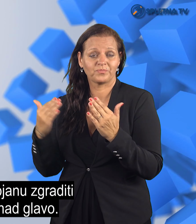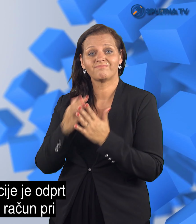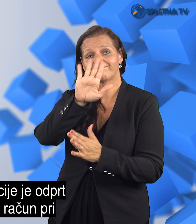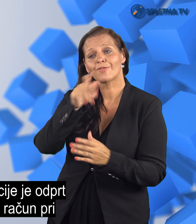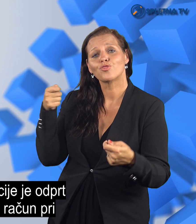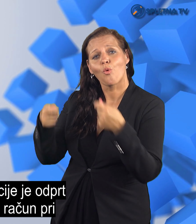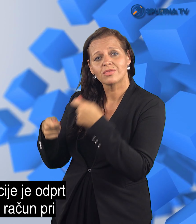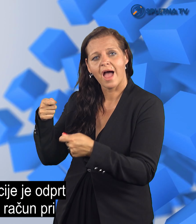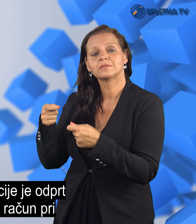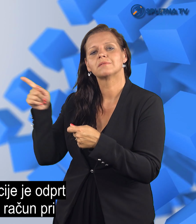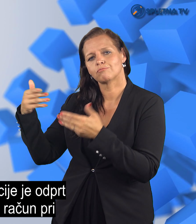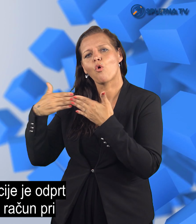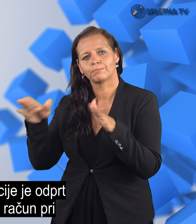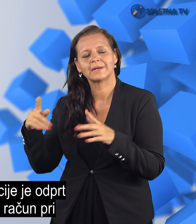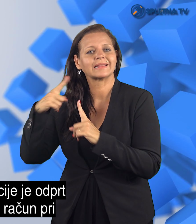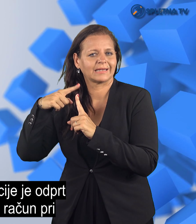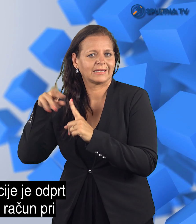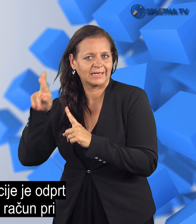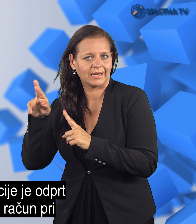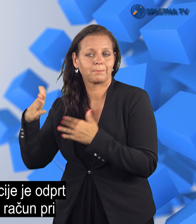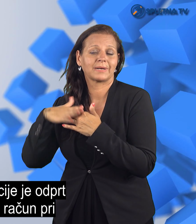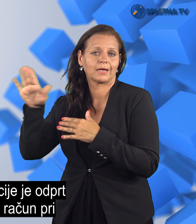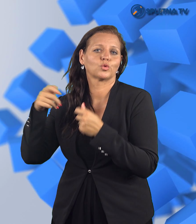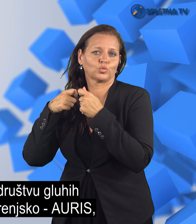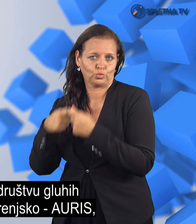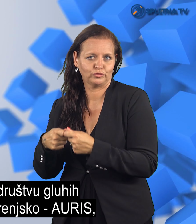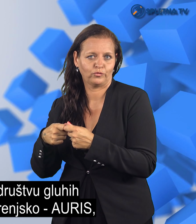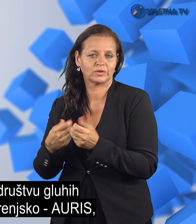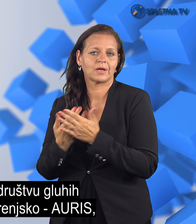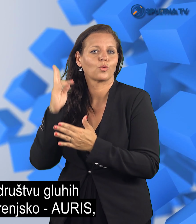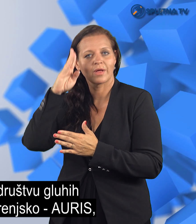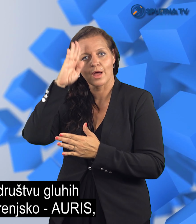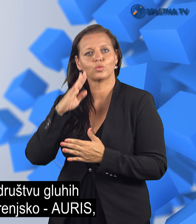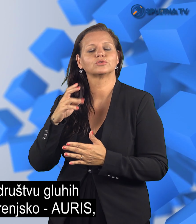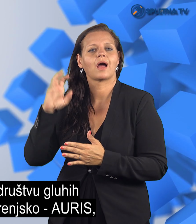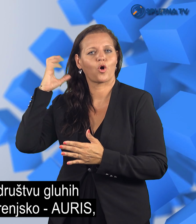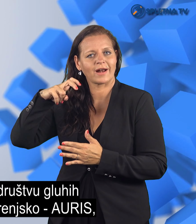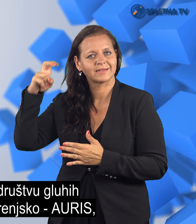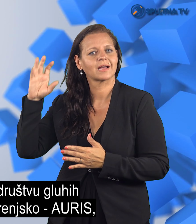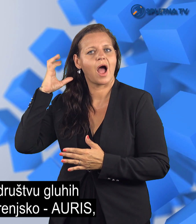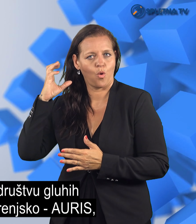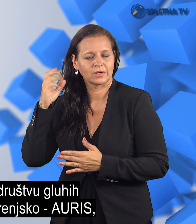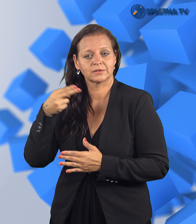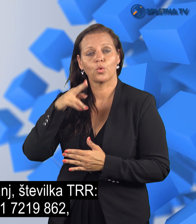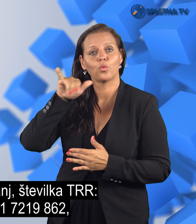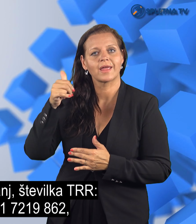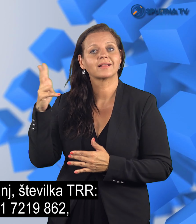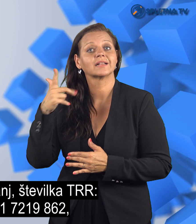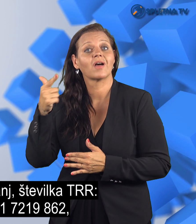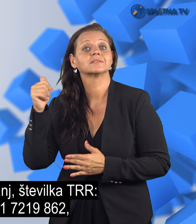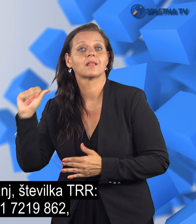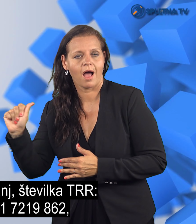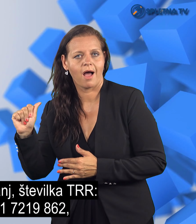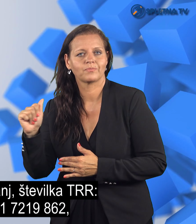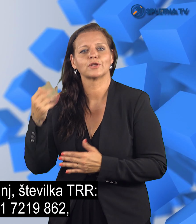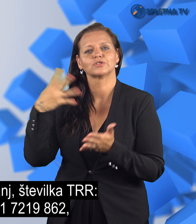vaše donacije je odprt transakcijski račun pri medobčinskem društvu gluhih in naglušnih za Gorenjsko Auris